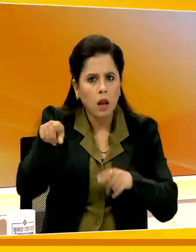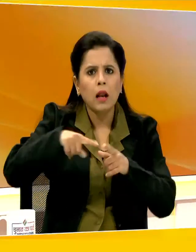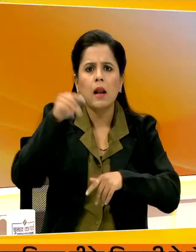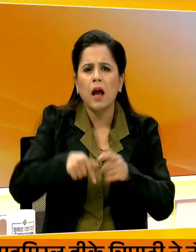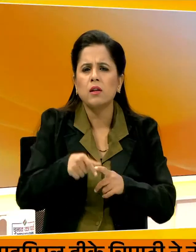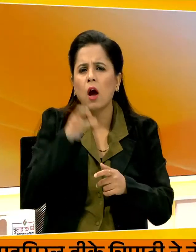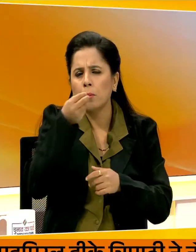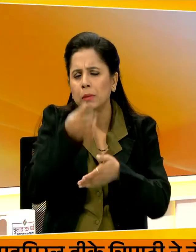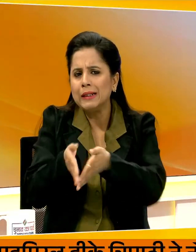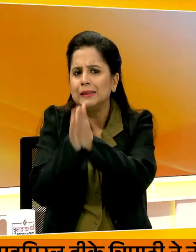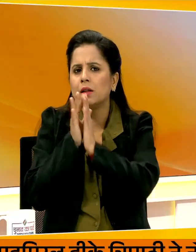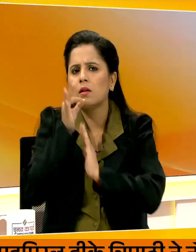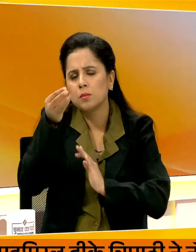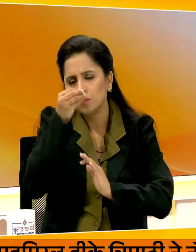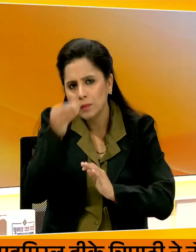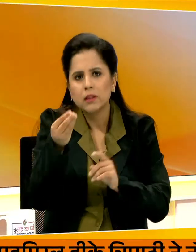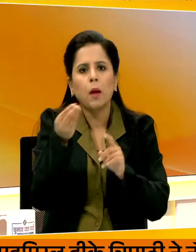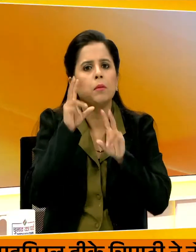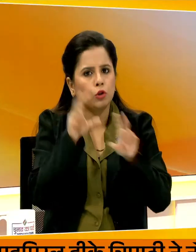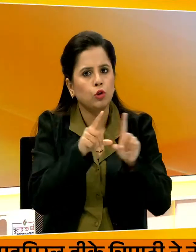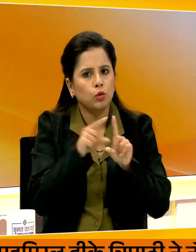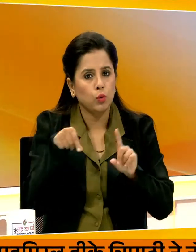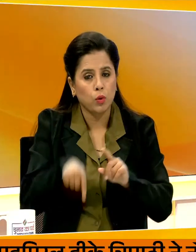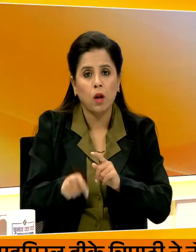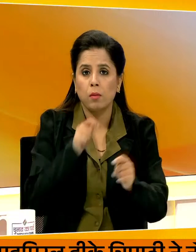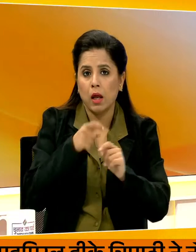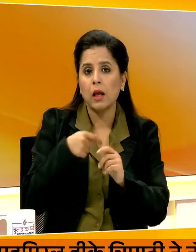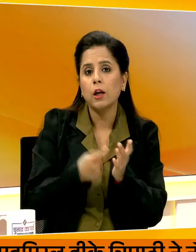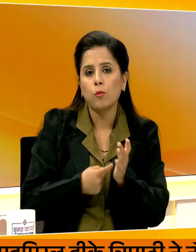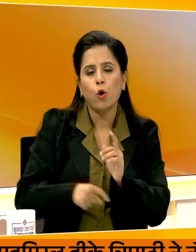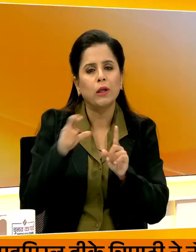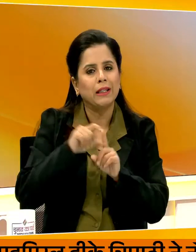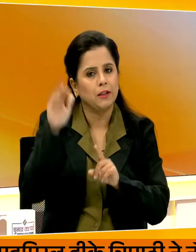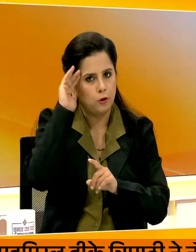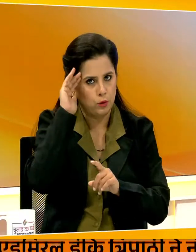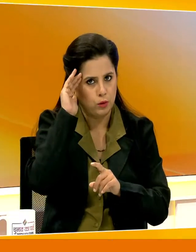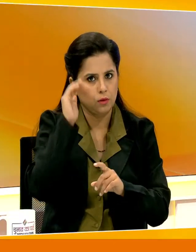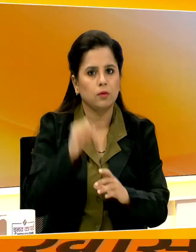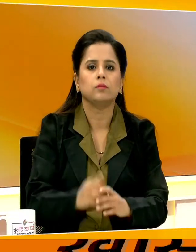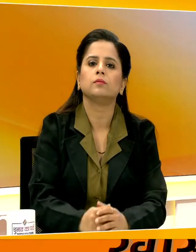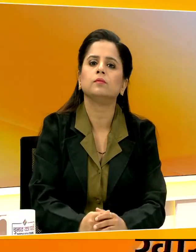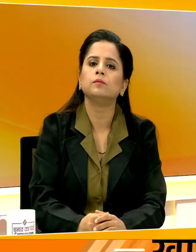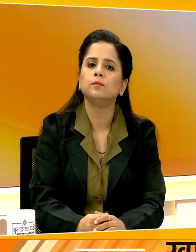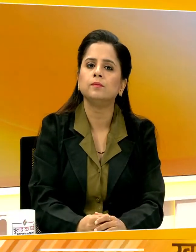की अपील की है। ब्यूरो रिपोर्ट, डीडी न्यूज।